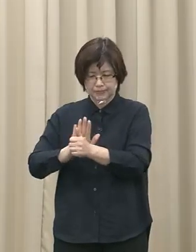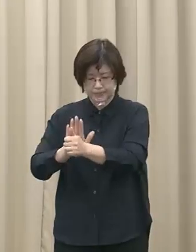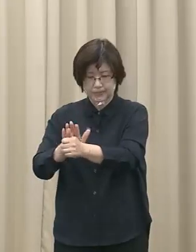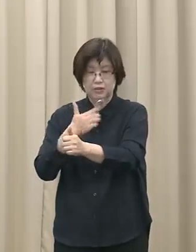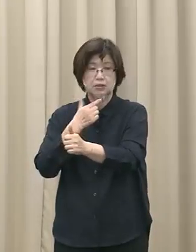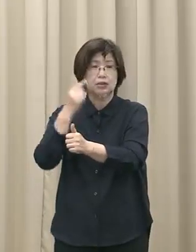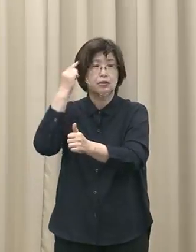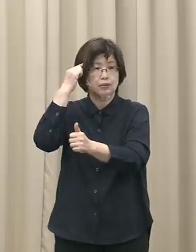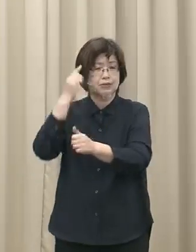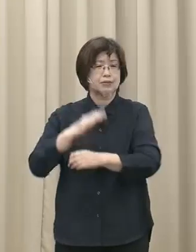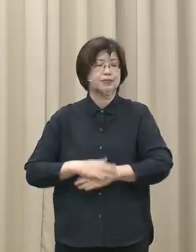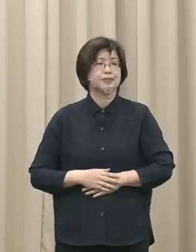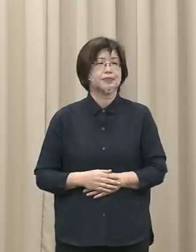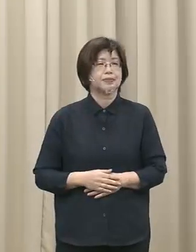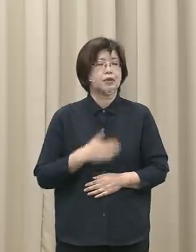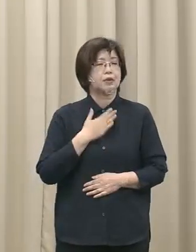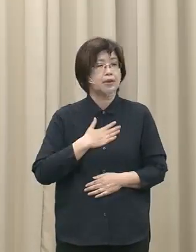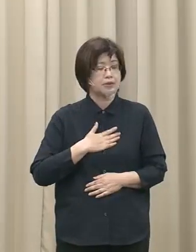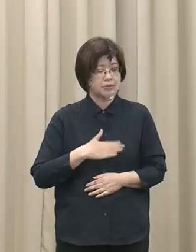ております。